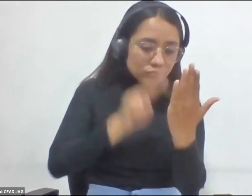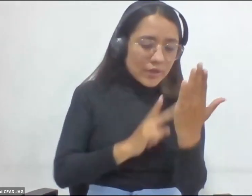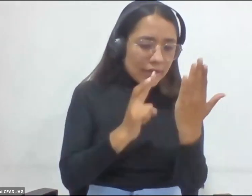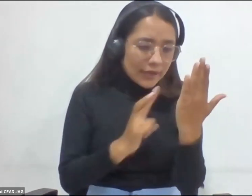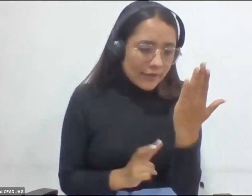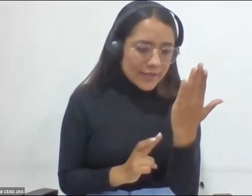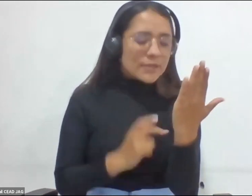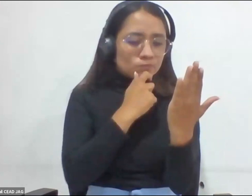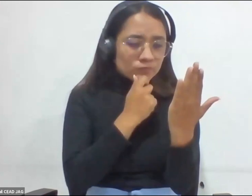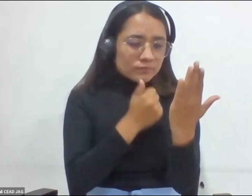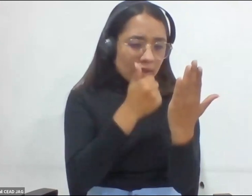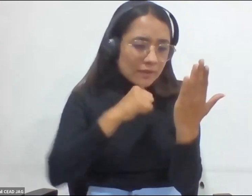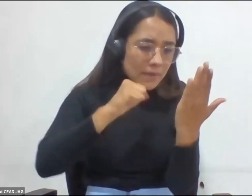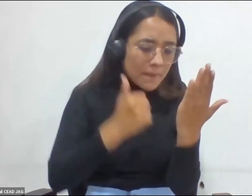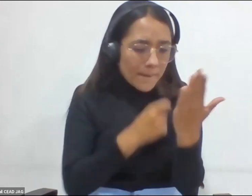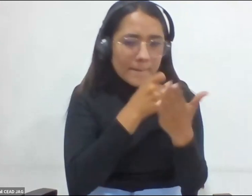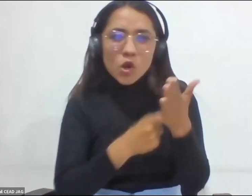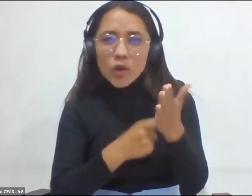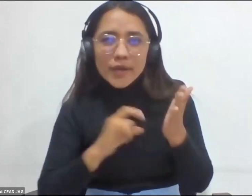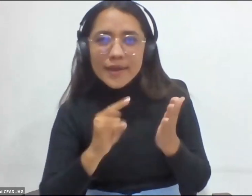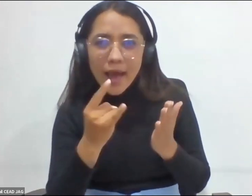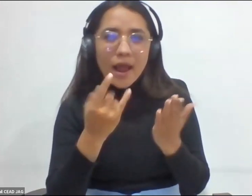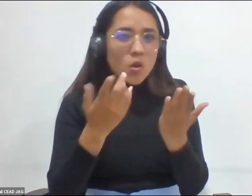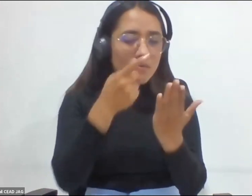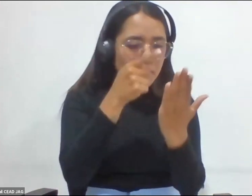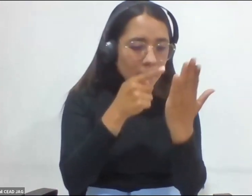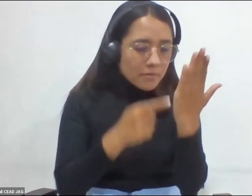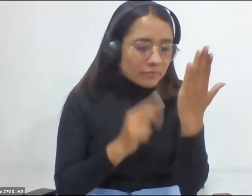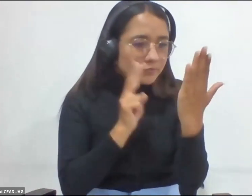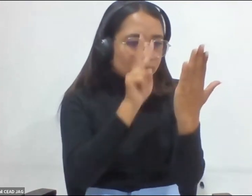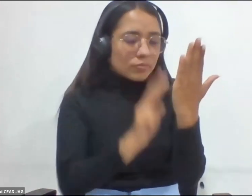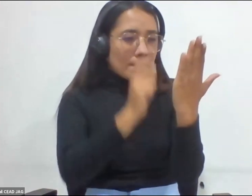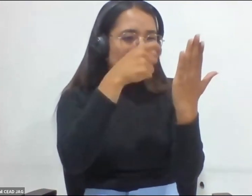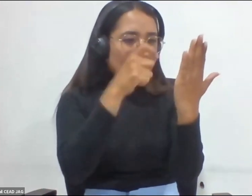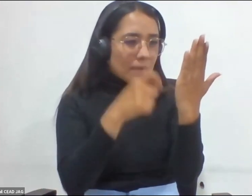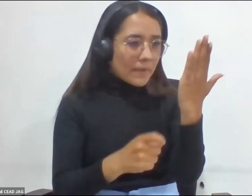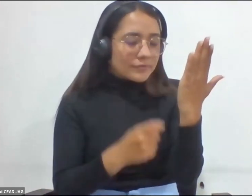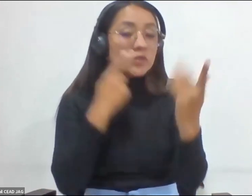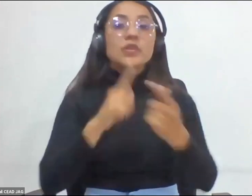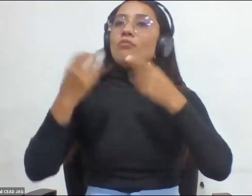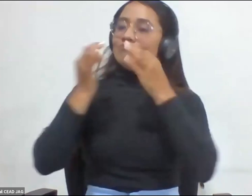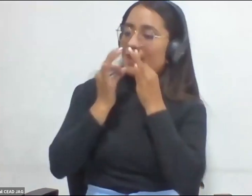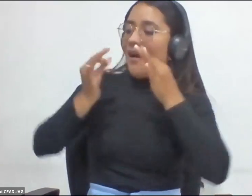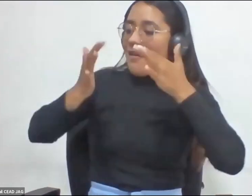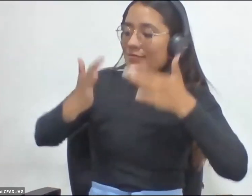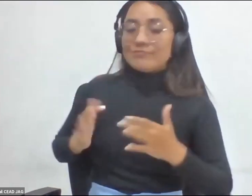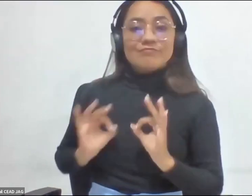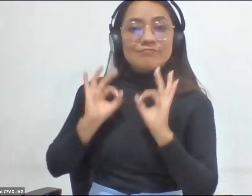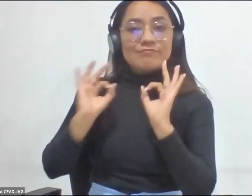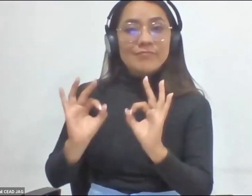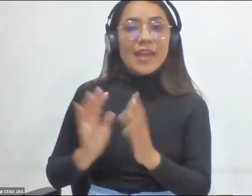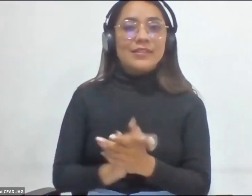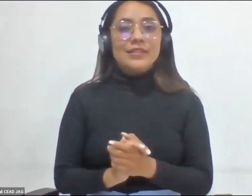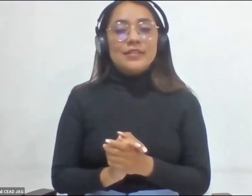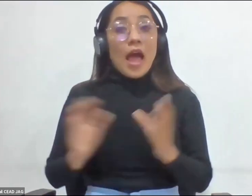información registrada por nuestros aspirantes con el fin de que de garantizar la integridad con el fin de garantizar la disponibilidad